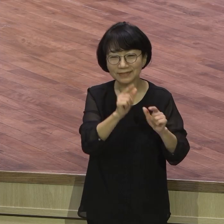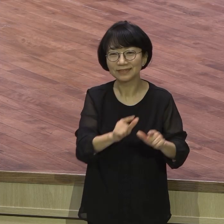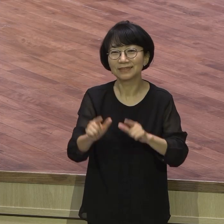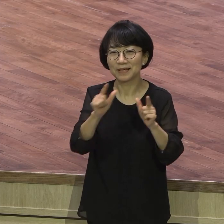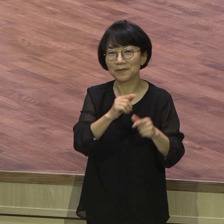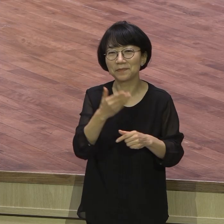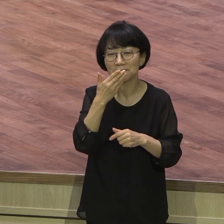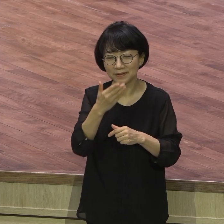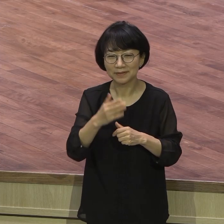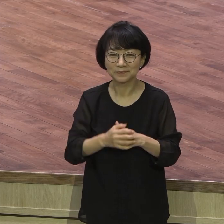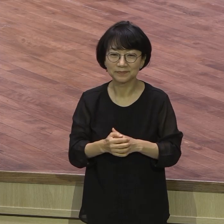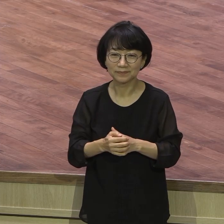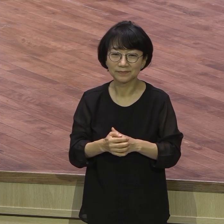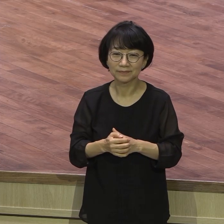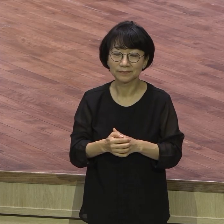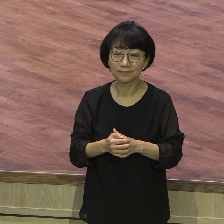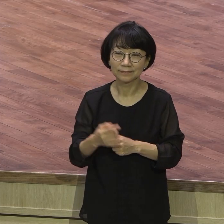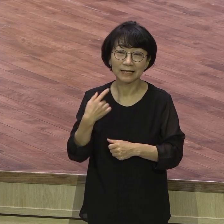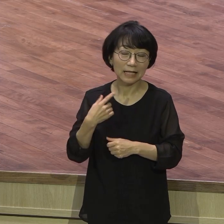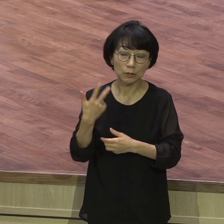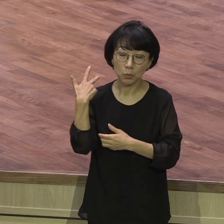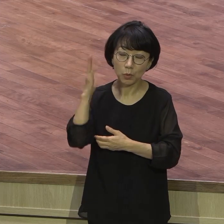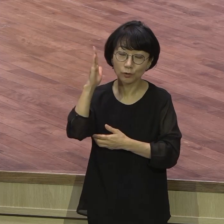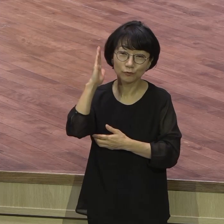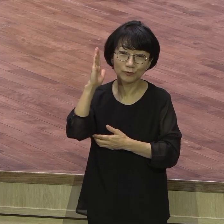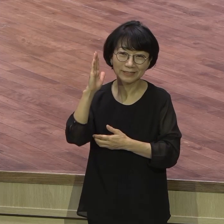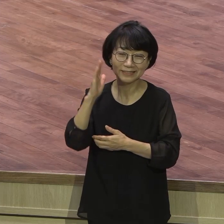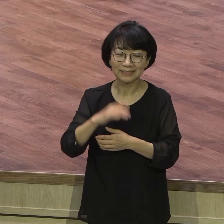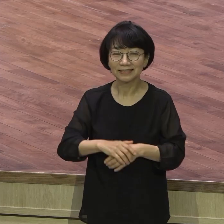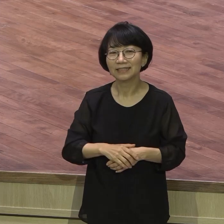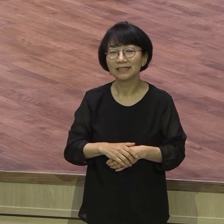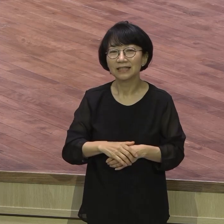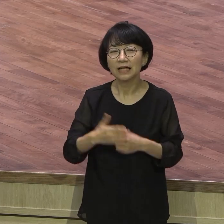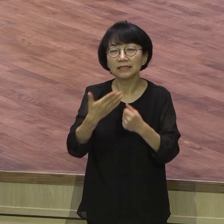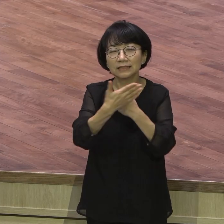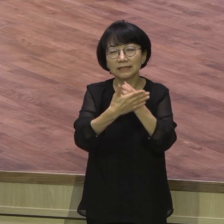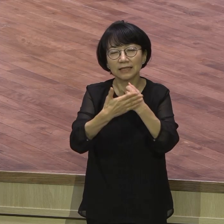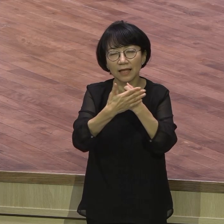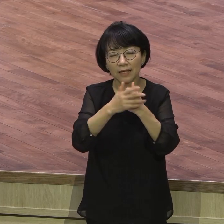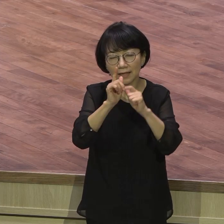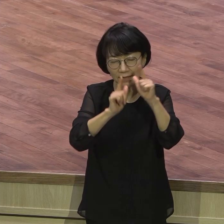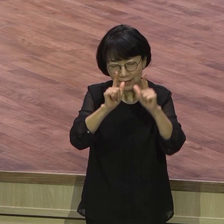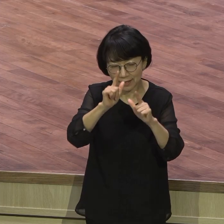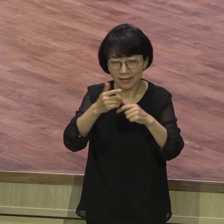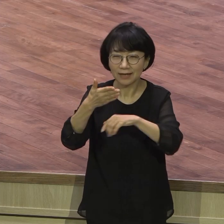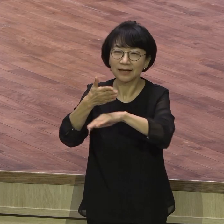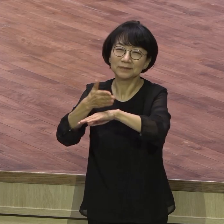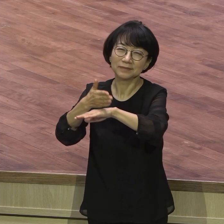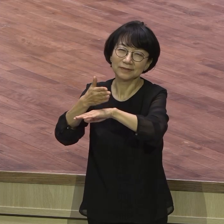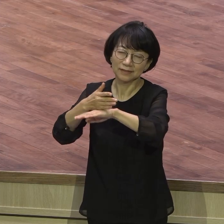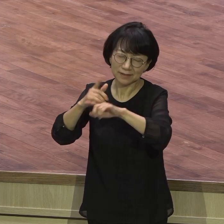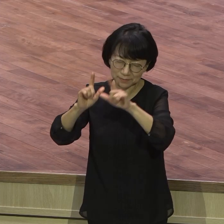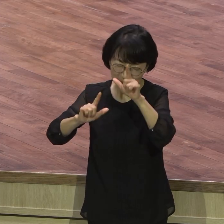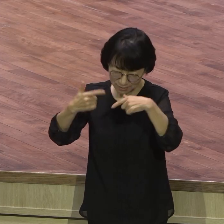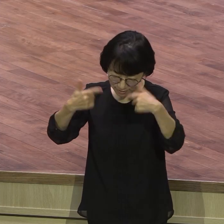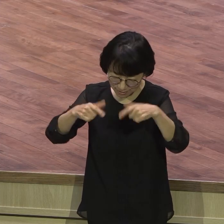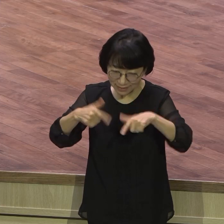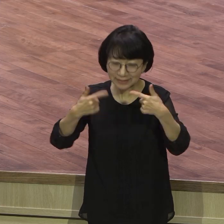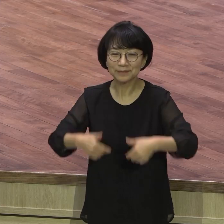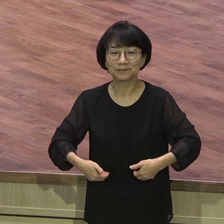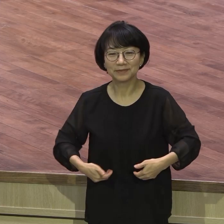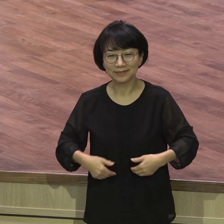주일이 말씀드린 것처럼 은혜 모두로 감사 모두로 다 은혜 늘 감사 더 이상 그